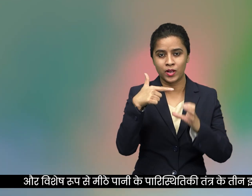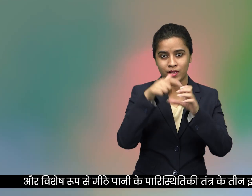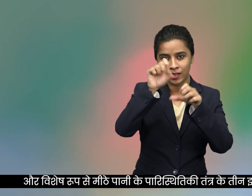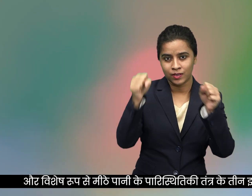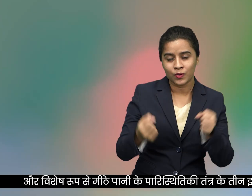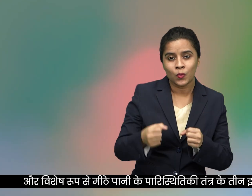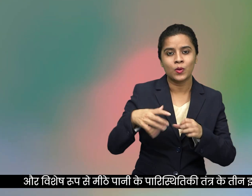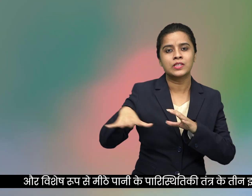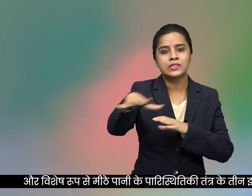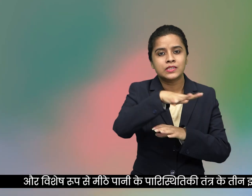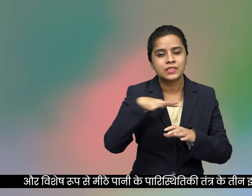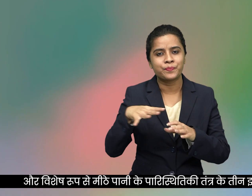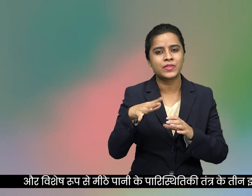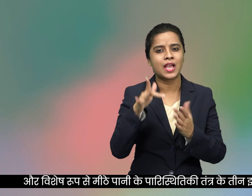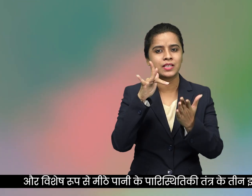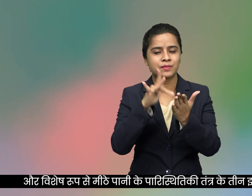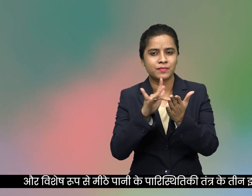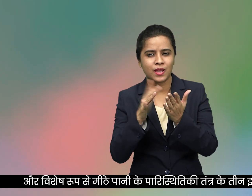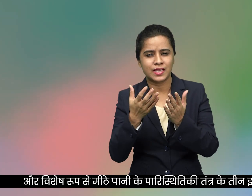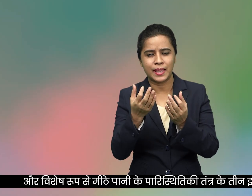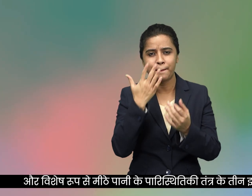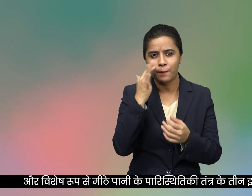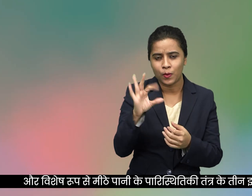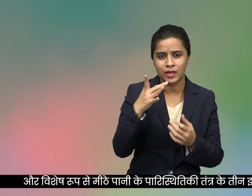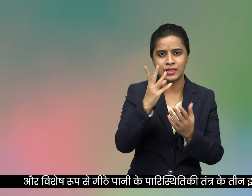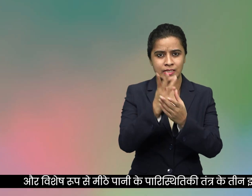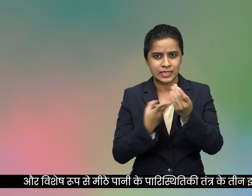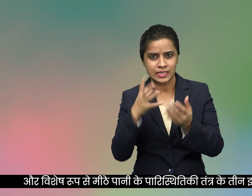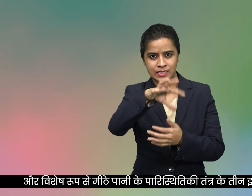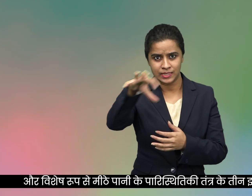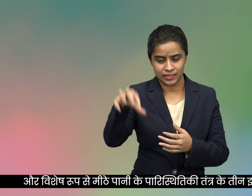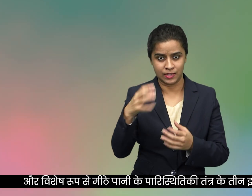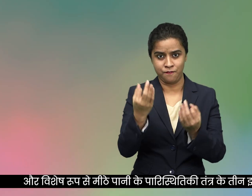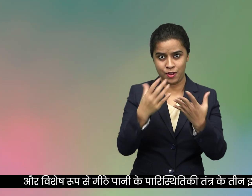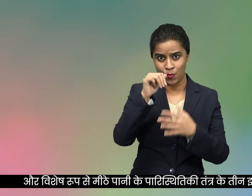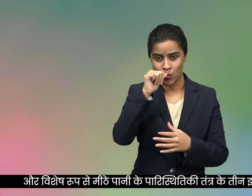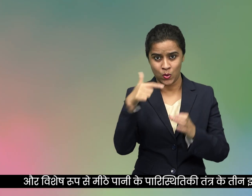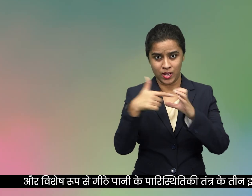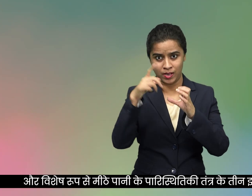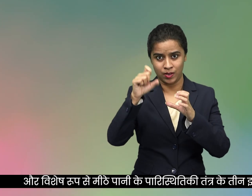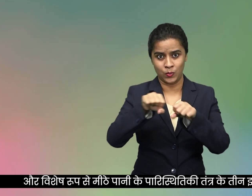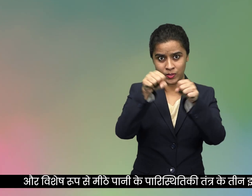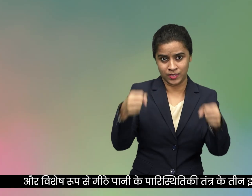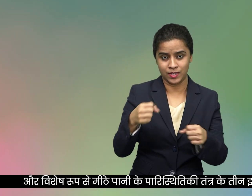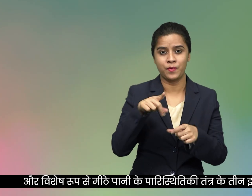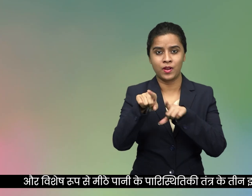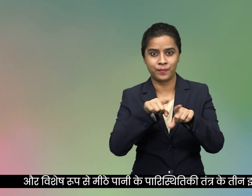और विशेष रूप से मीठे पानी के पारिस्थितिकी तंत्र के 3 झोंस जैसे